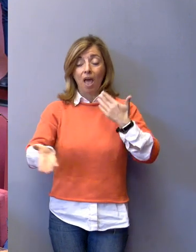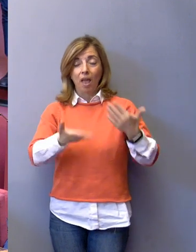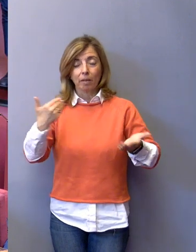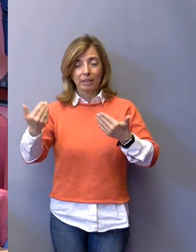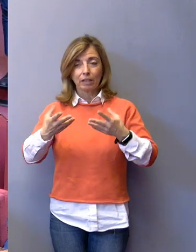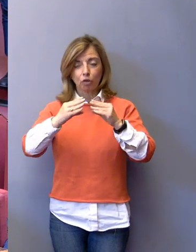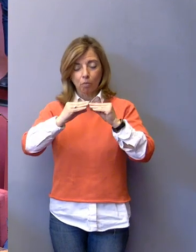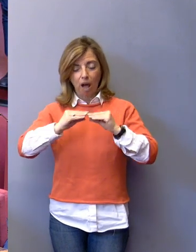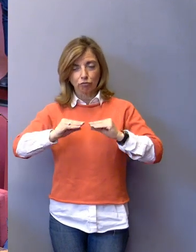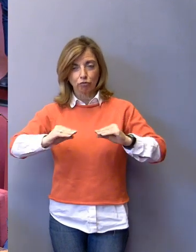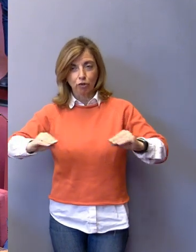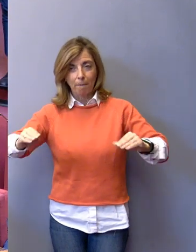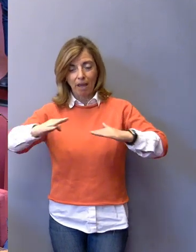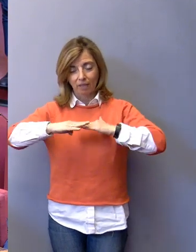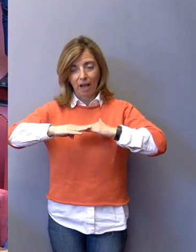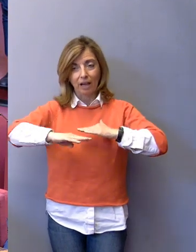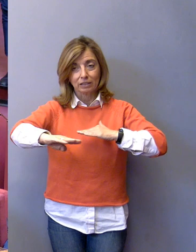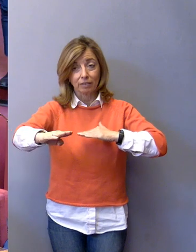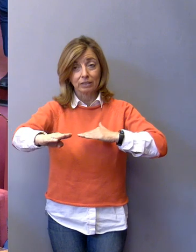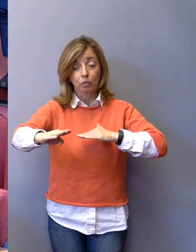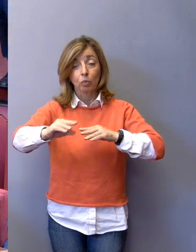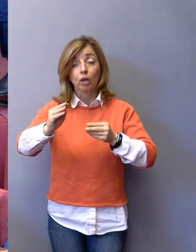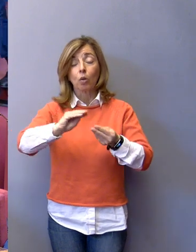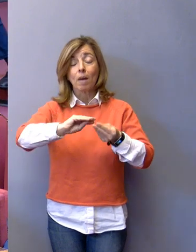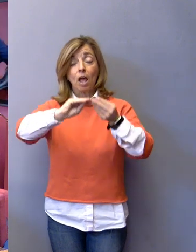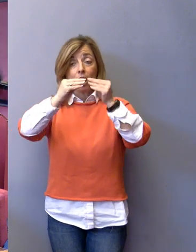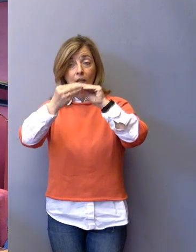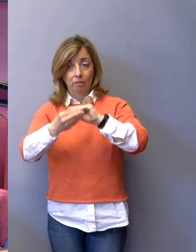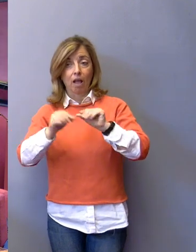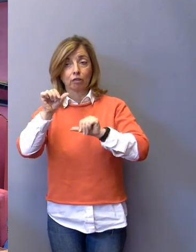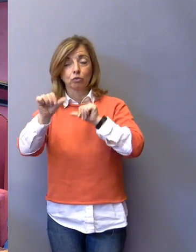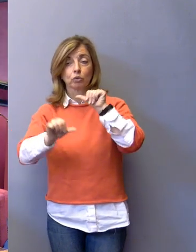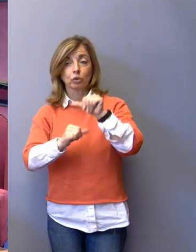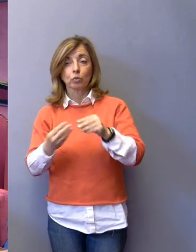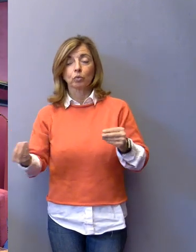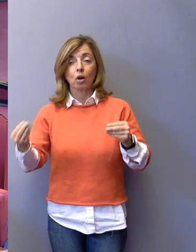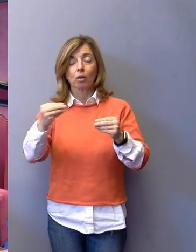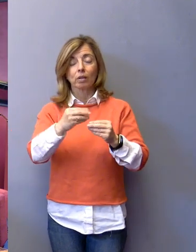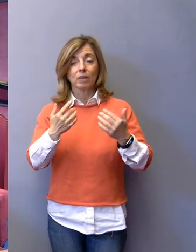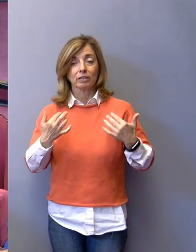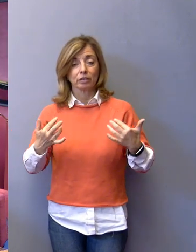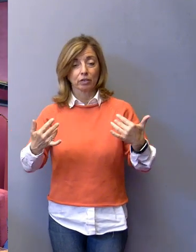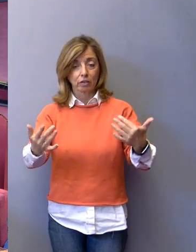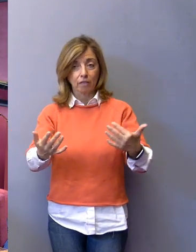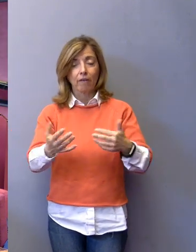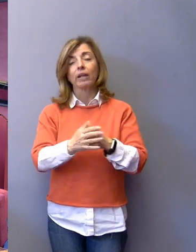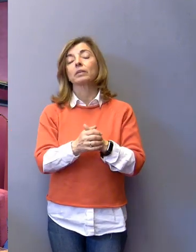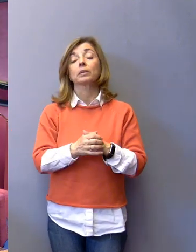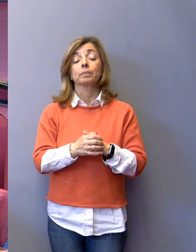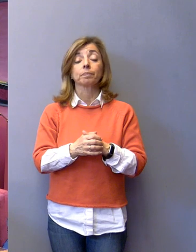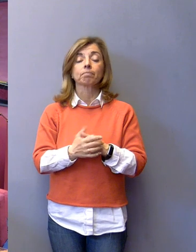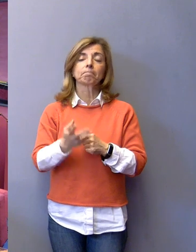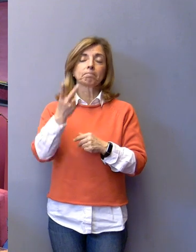asfaltature e sostituzioni con spazi a verde nonché l'uso di materiale tecnologia con effetto drenante delle acque meteoriche